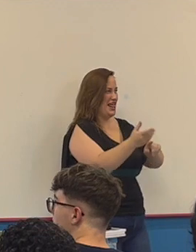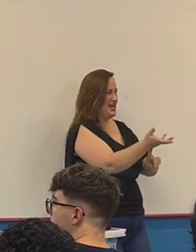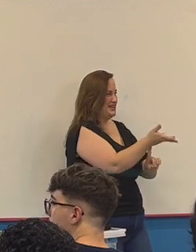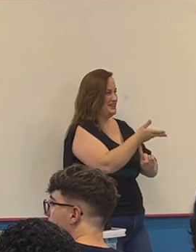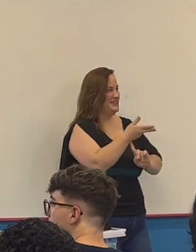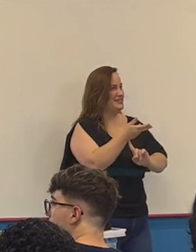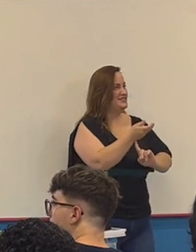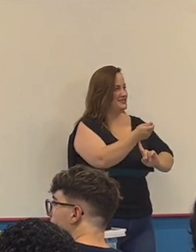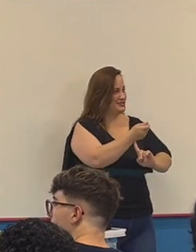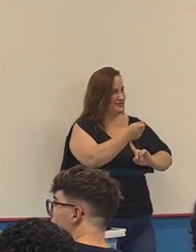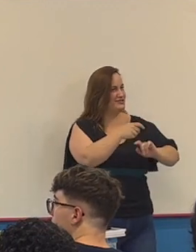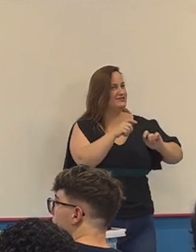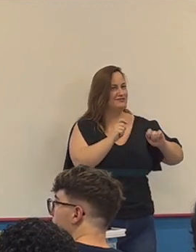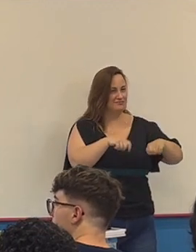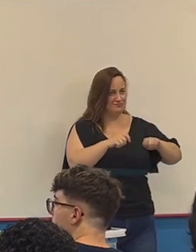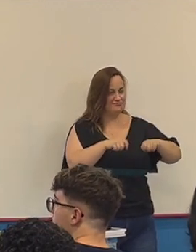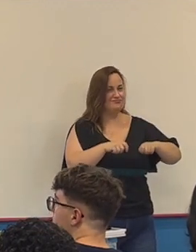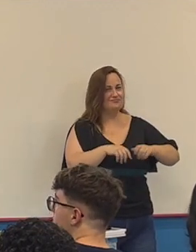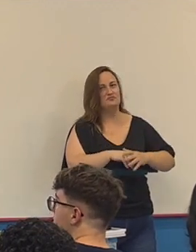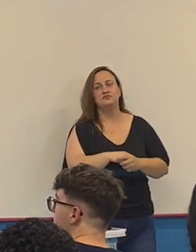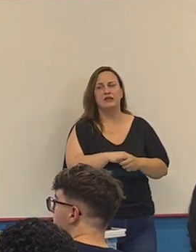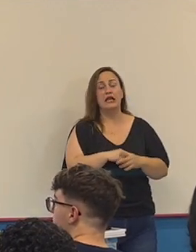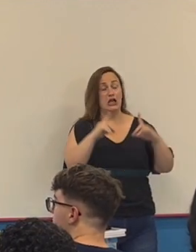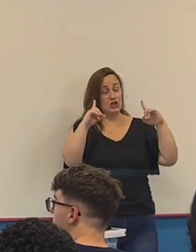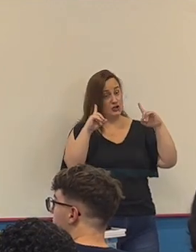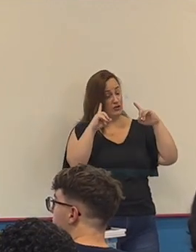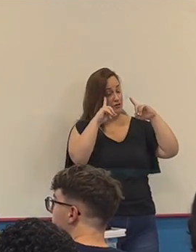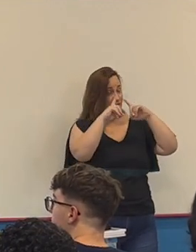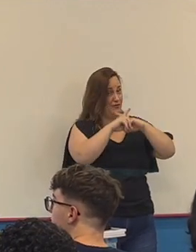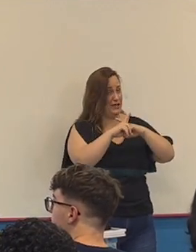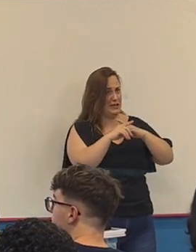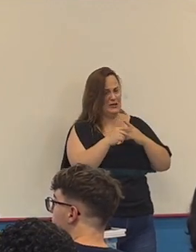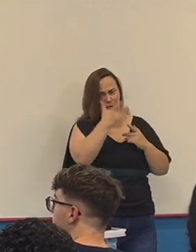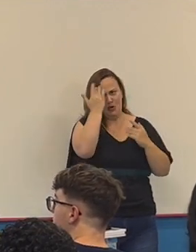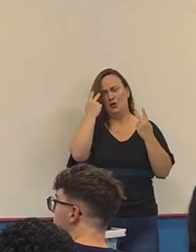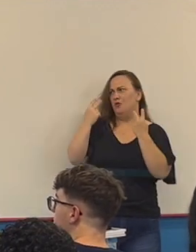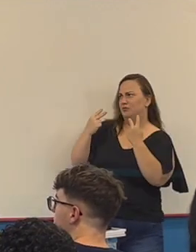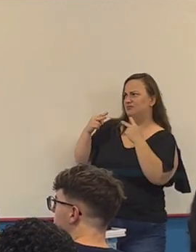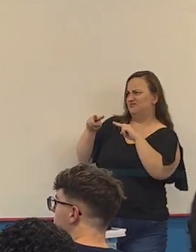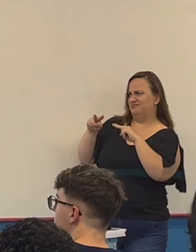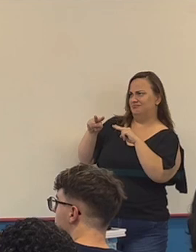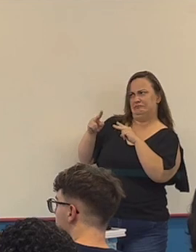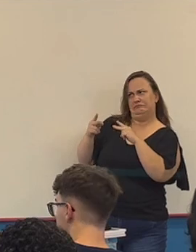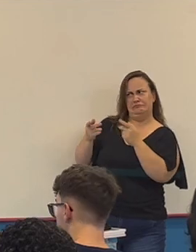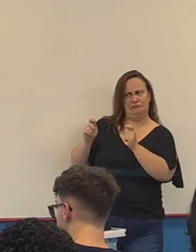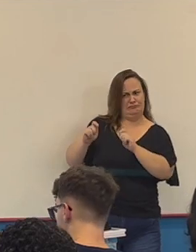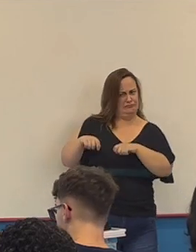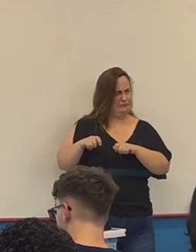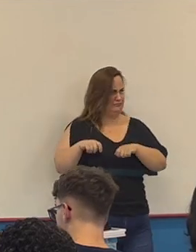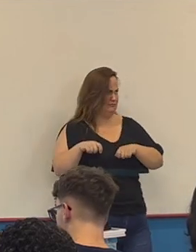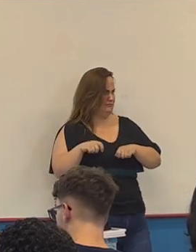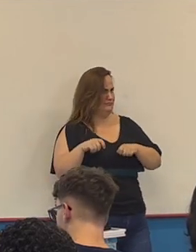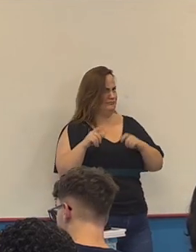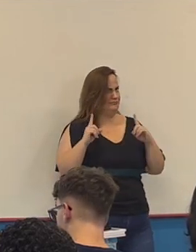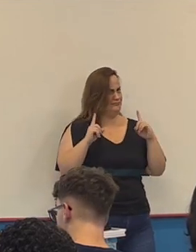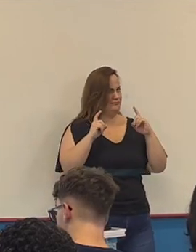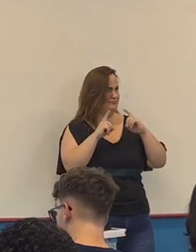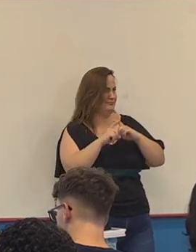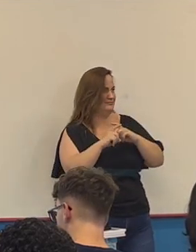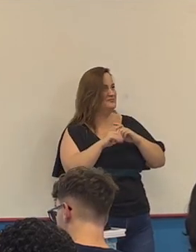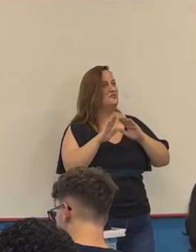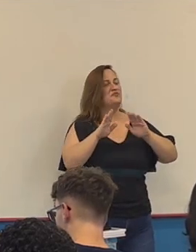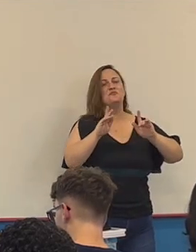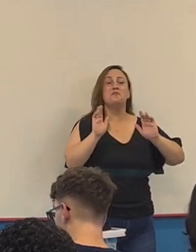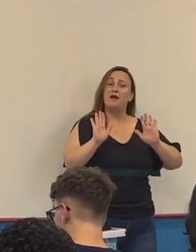Então, mesmo que seja muito difícil escutar isso de pessoas mais velhas, né?